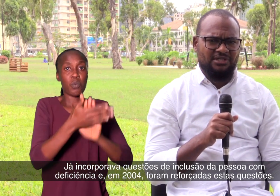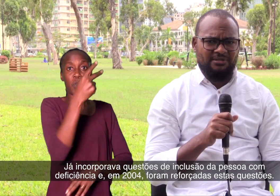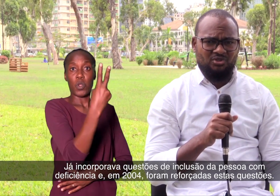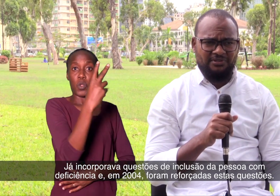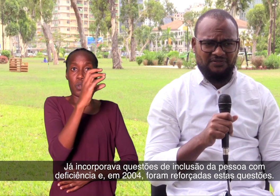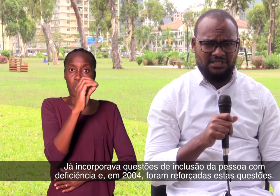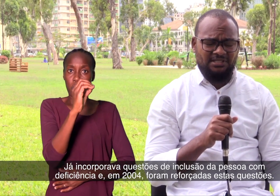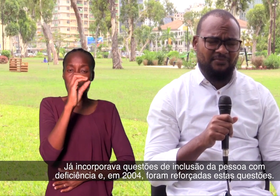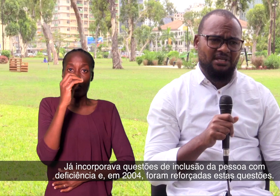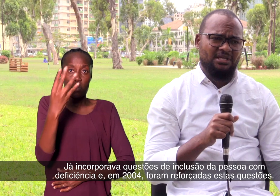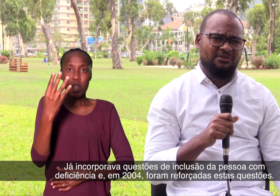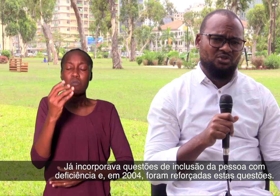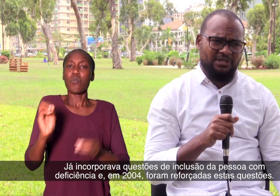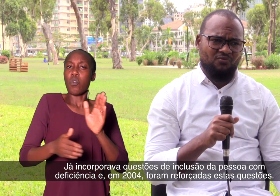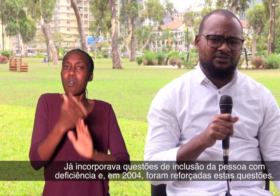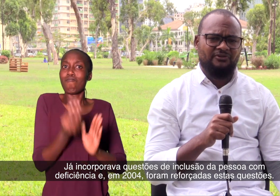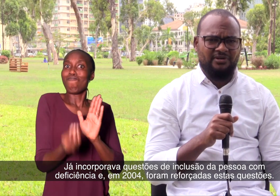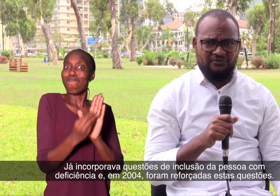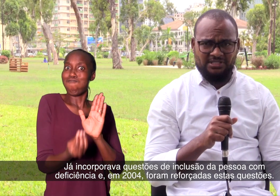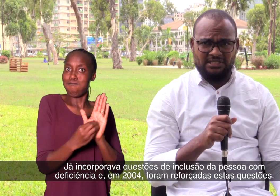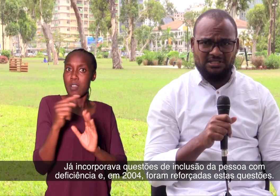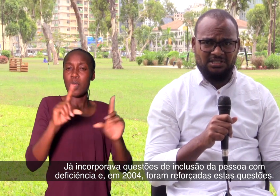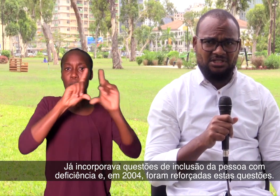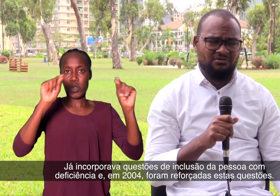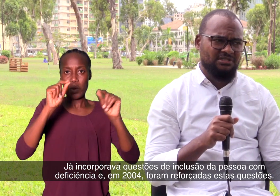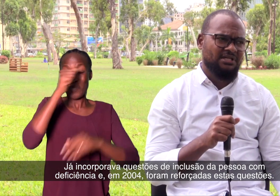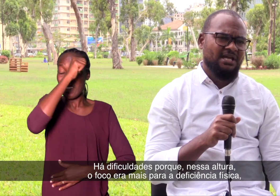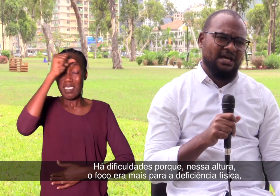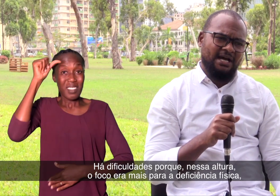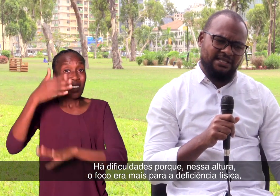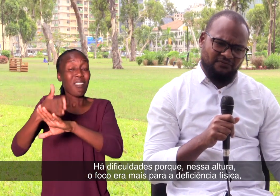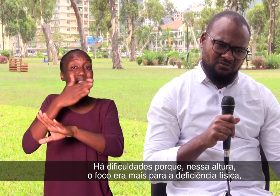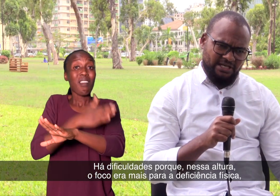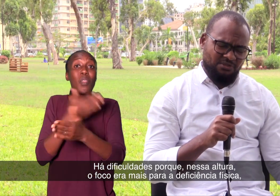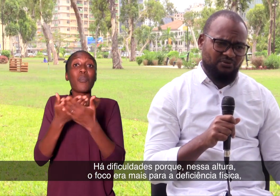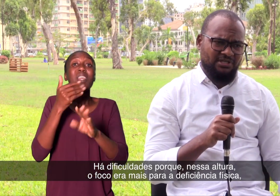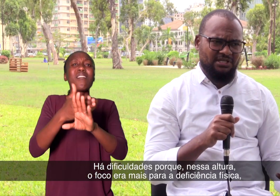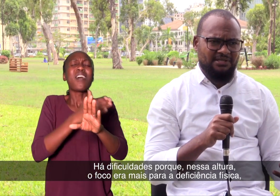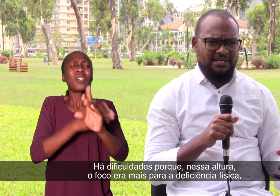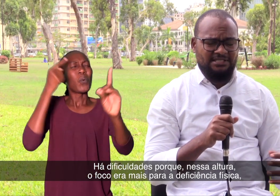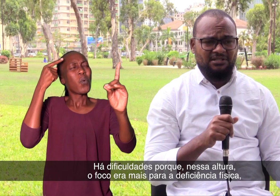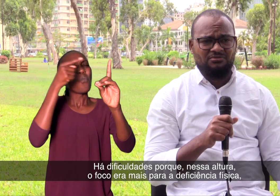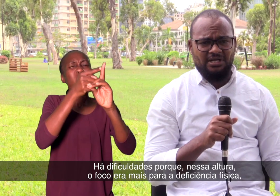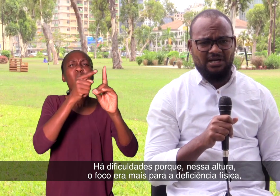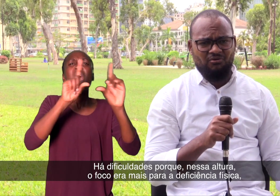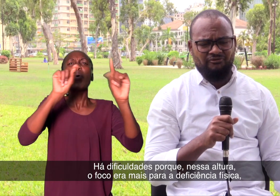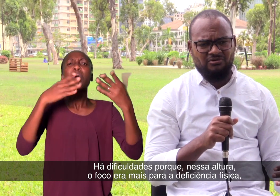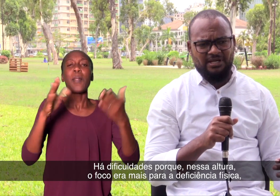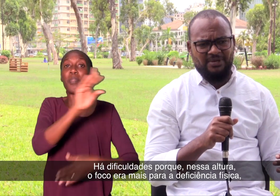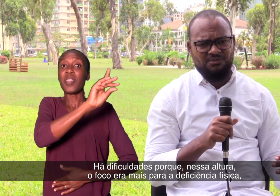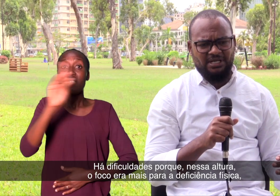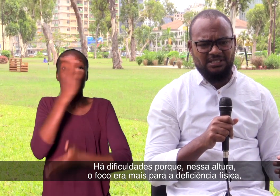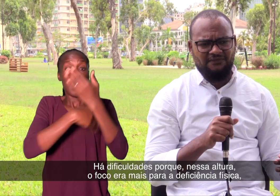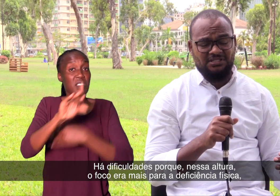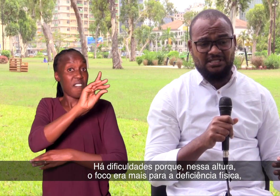inclusão da pessoa com deficiência e, em 2004, foram reforçadas essas questões. Há dificuldades porque, nessa altura, o